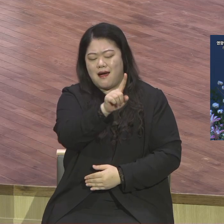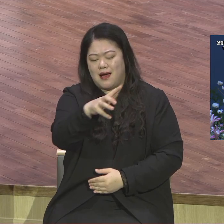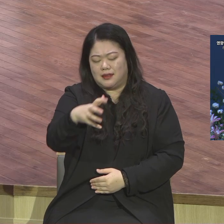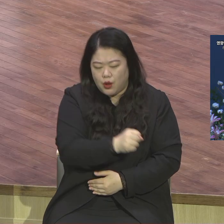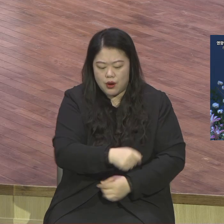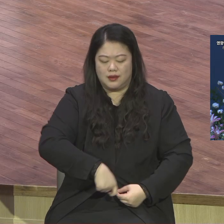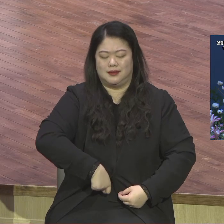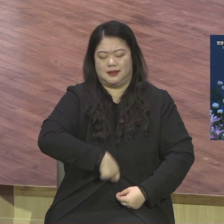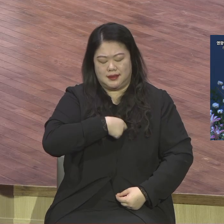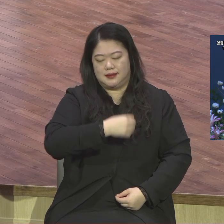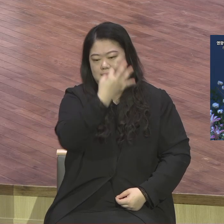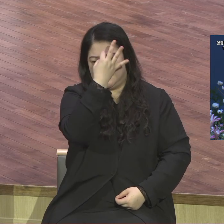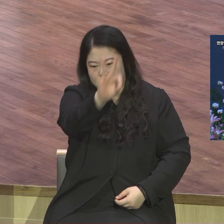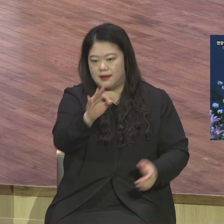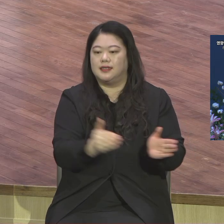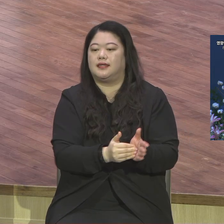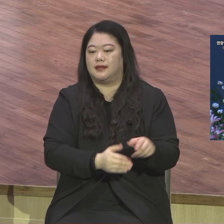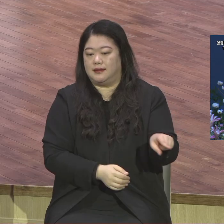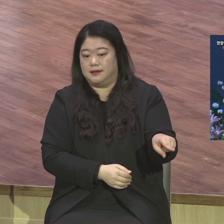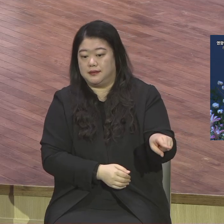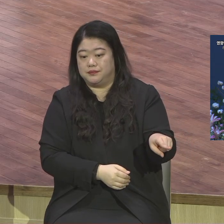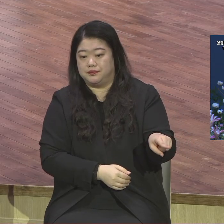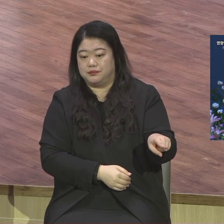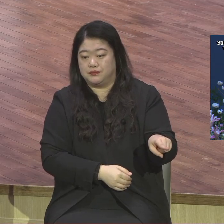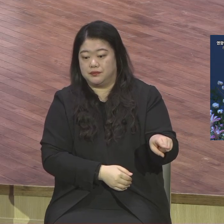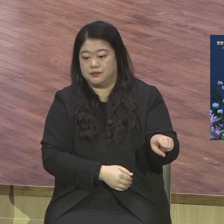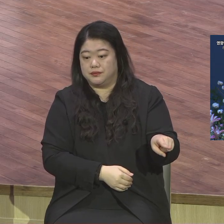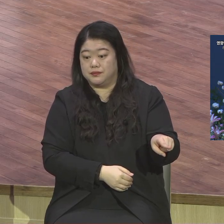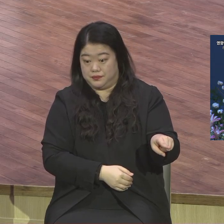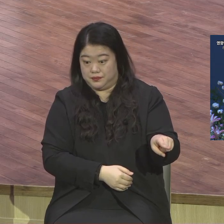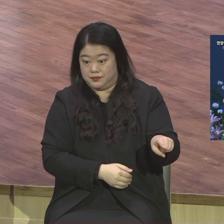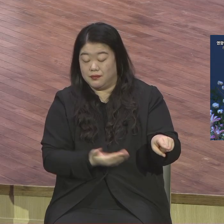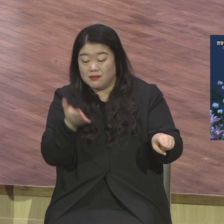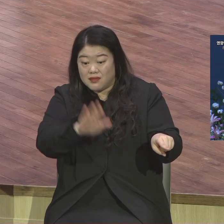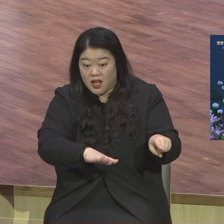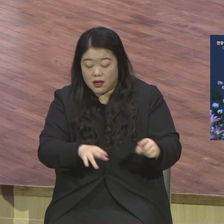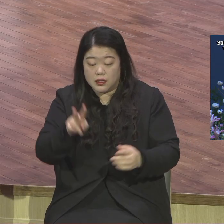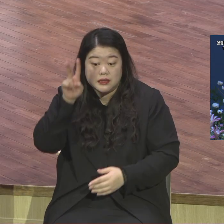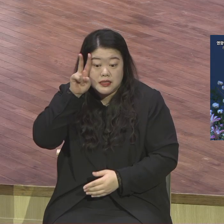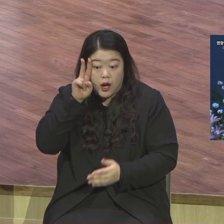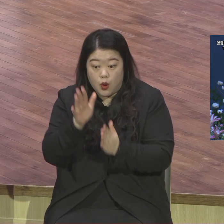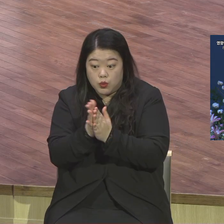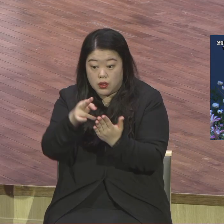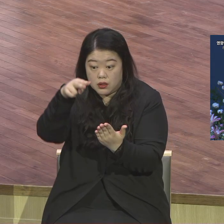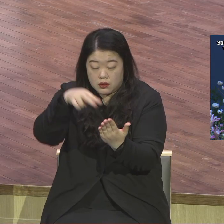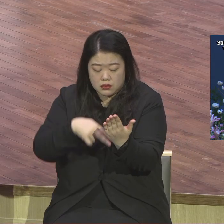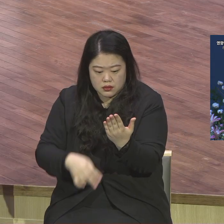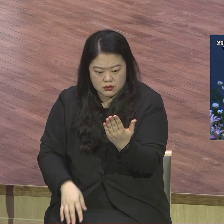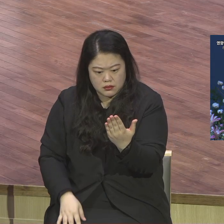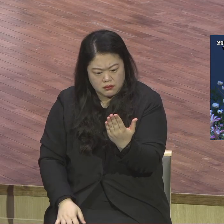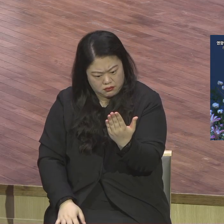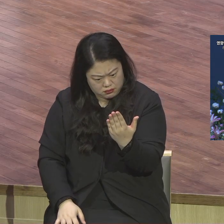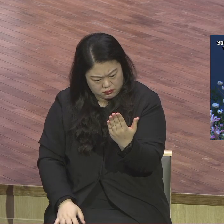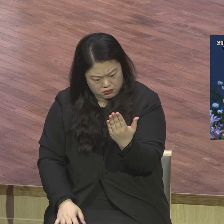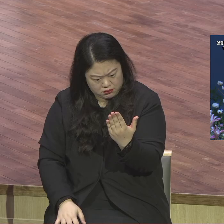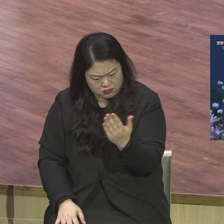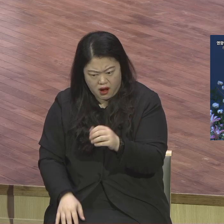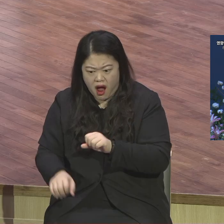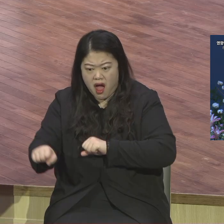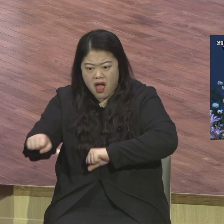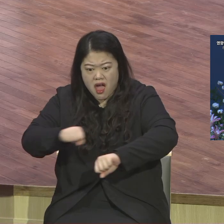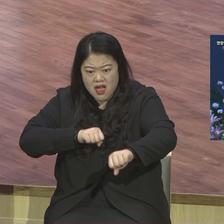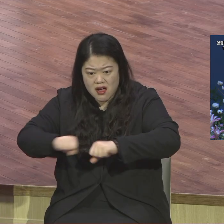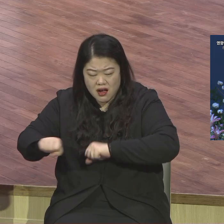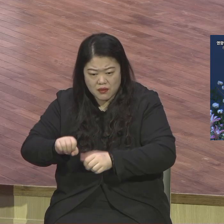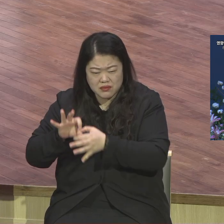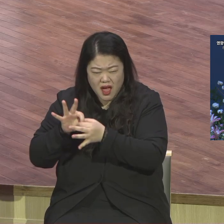믿음으로만 의롭다 함을 받습니다. 그런데 야고보서를 이렇게 읽어보면 마치 행함으로